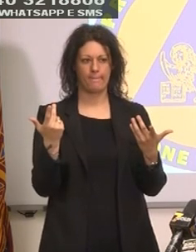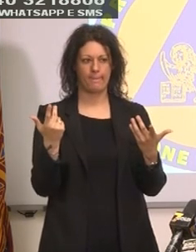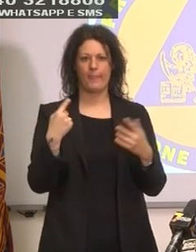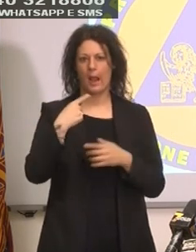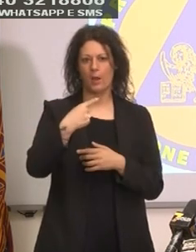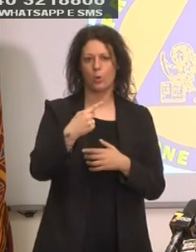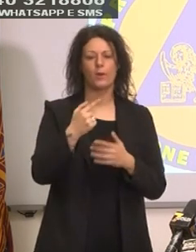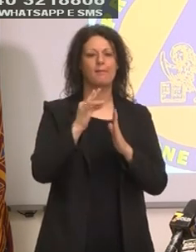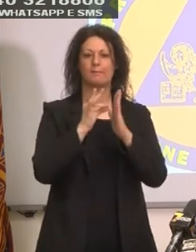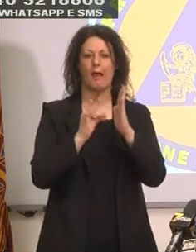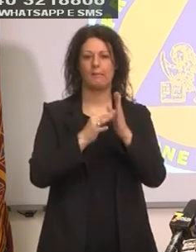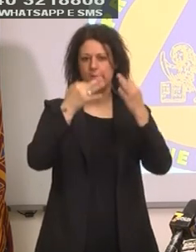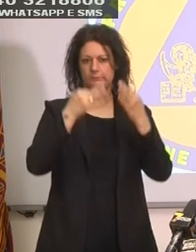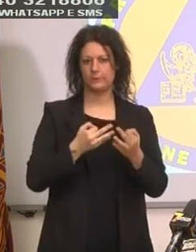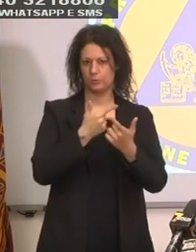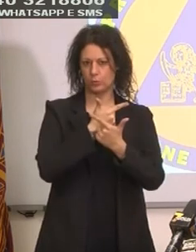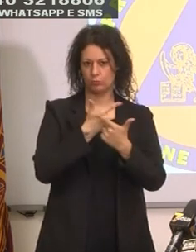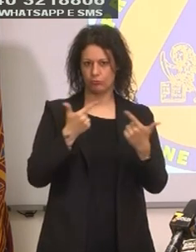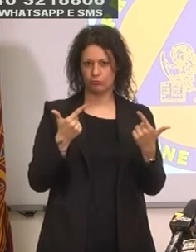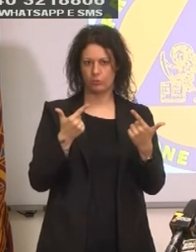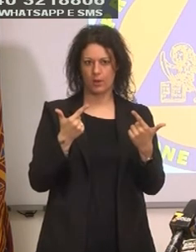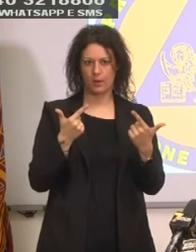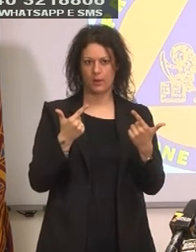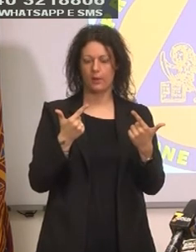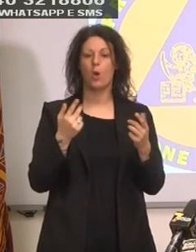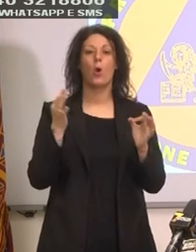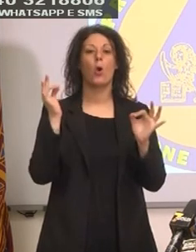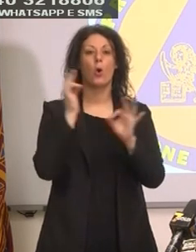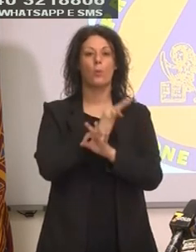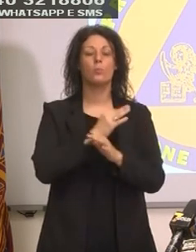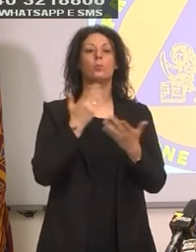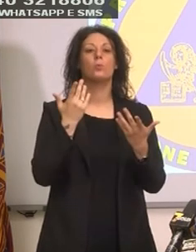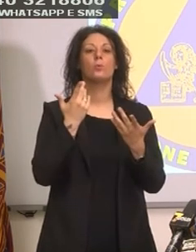di ipotesi, non si sa neppure se ci sarà davvero l'election day.